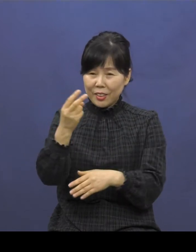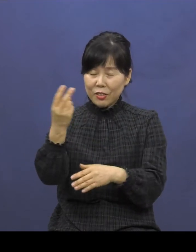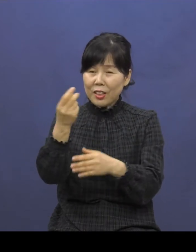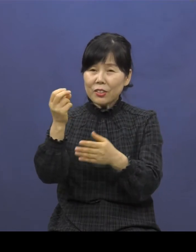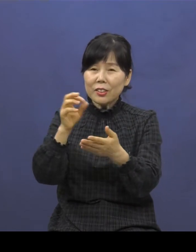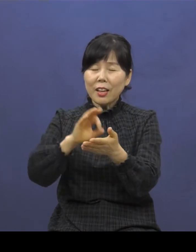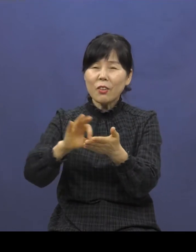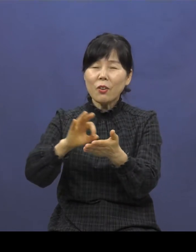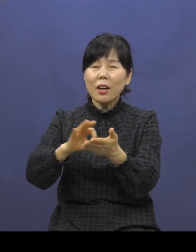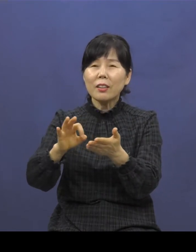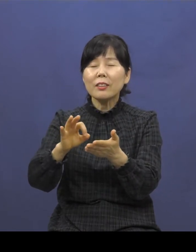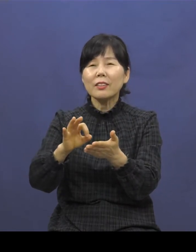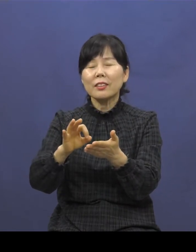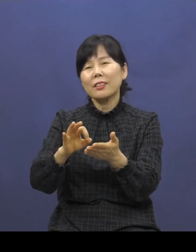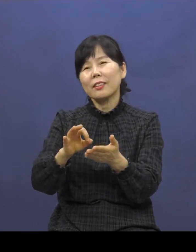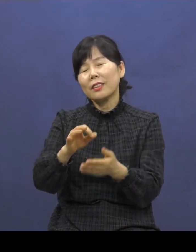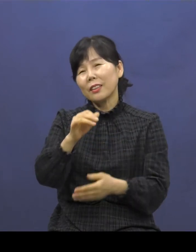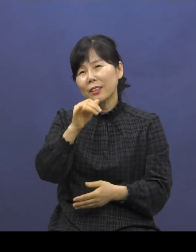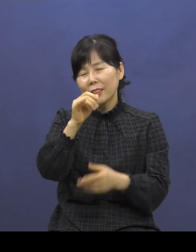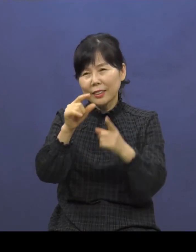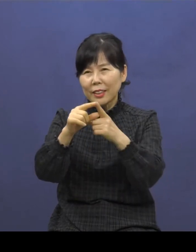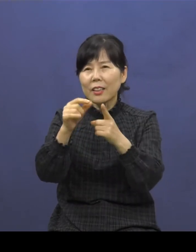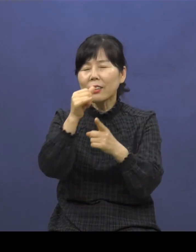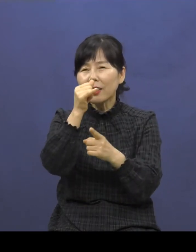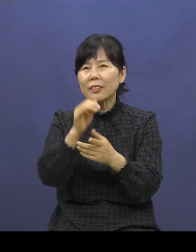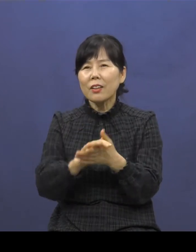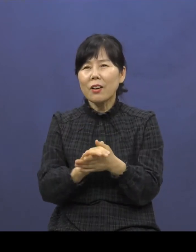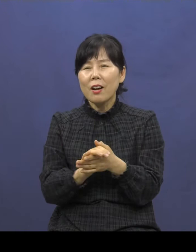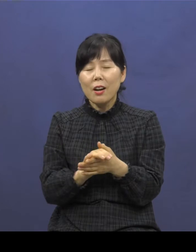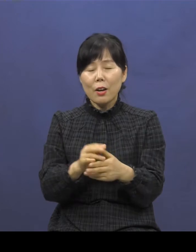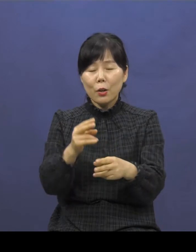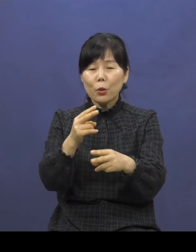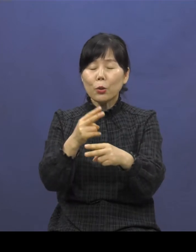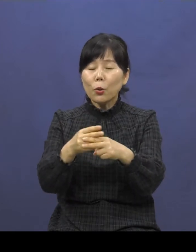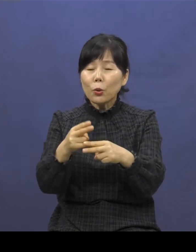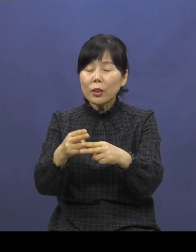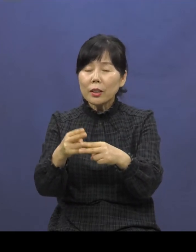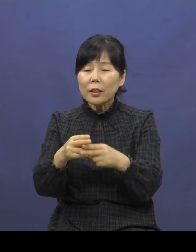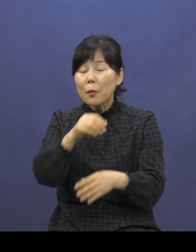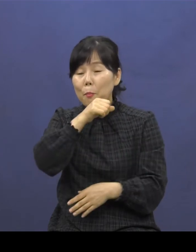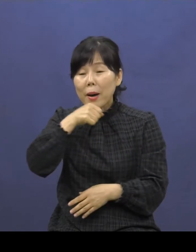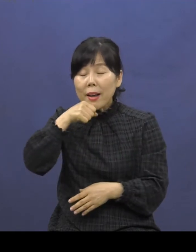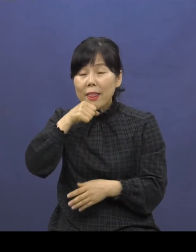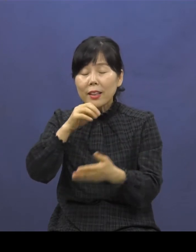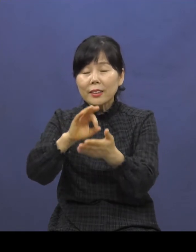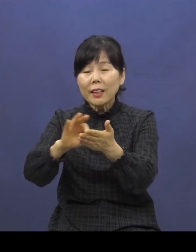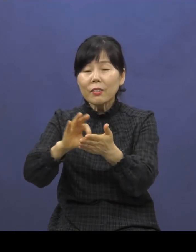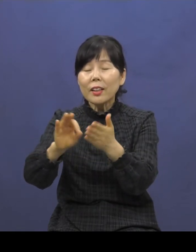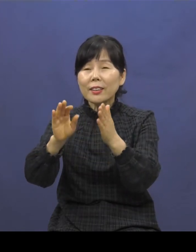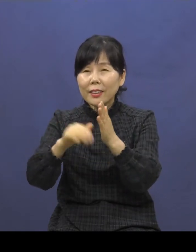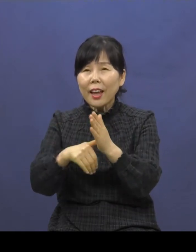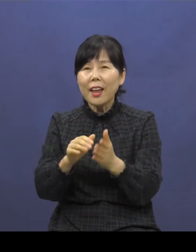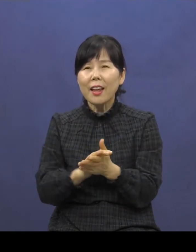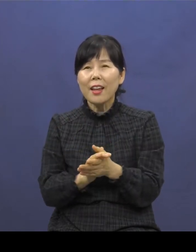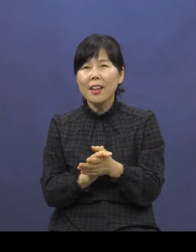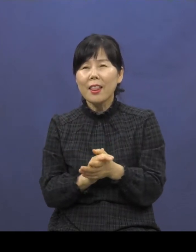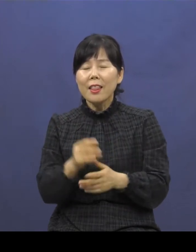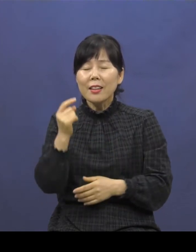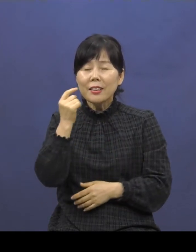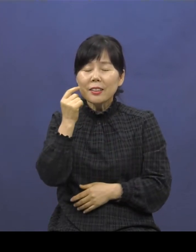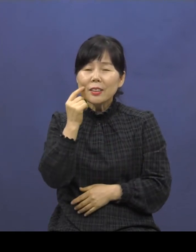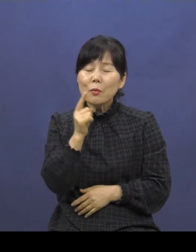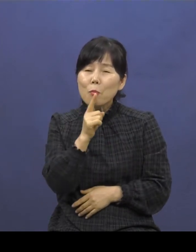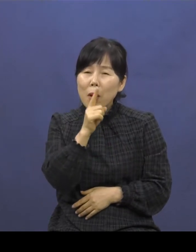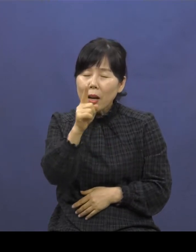그것이 어떤 음식 맛을 얘기할 때 이런 표현을 쓰실 때가 있습니다. 거짓말하고